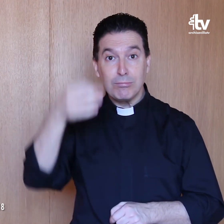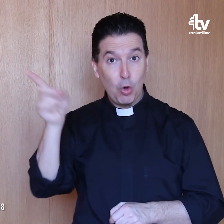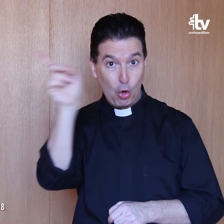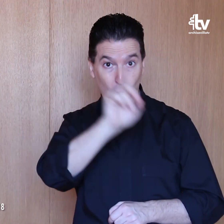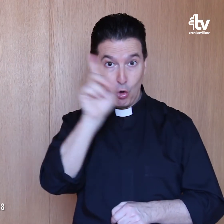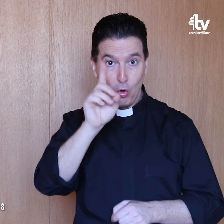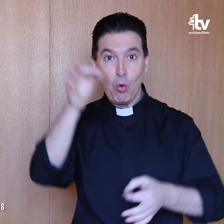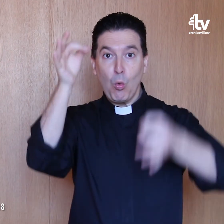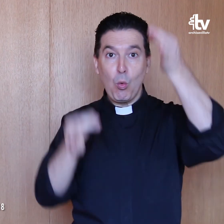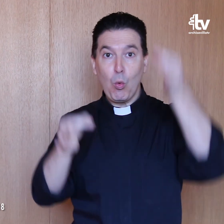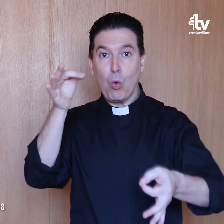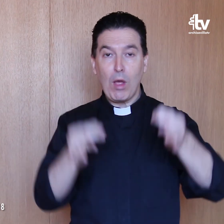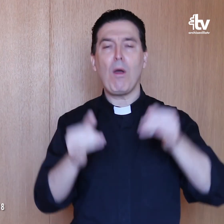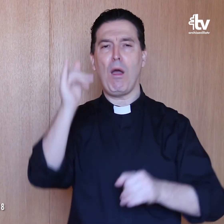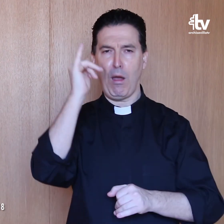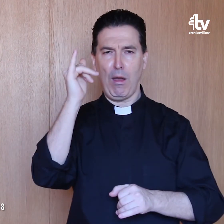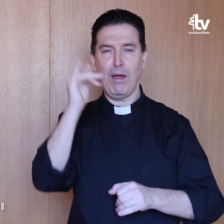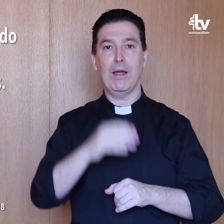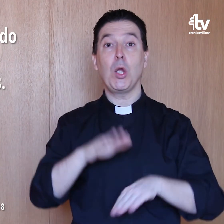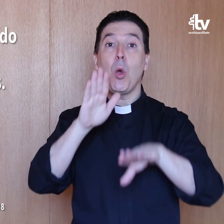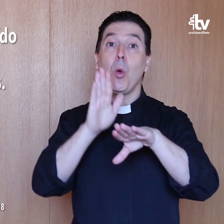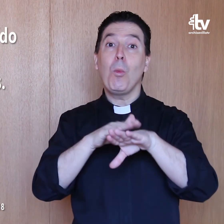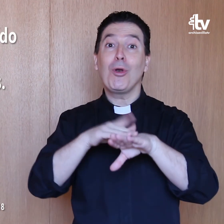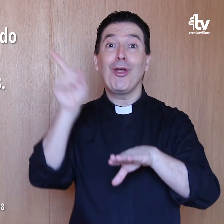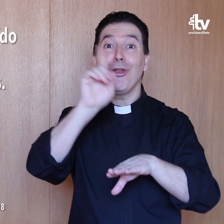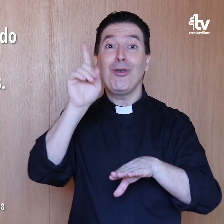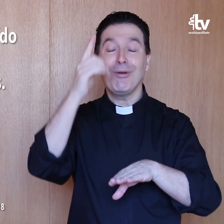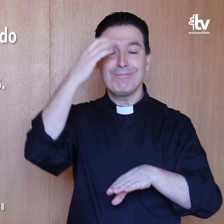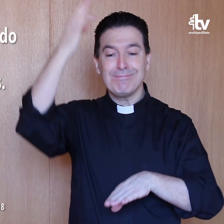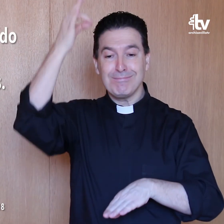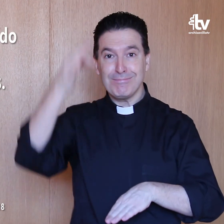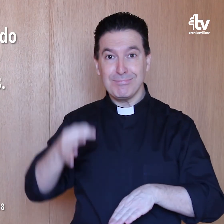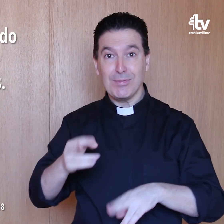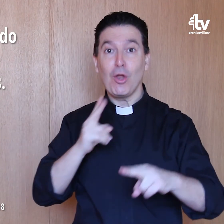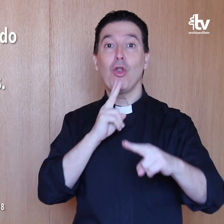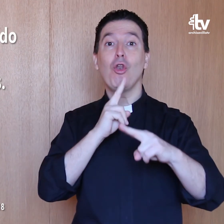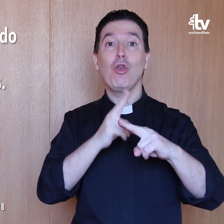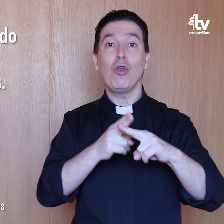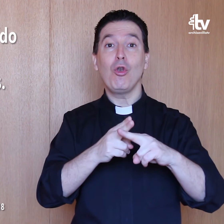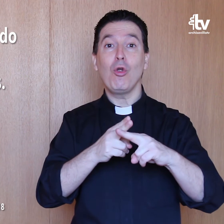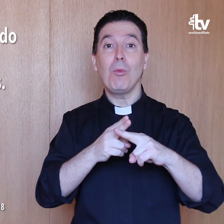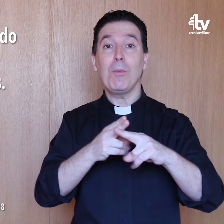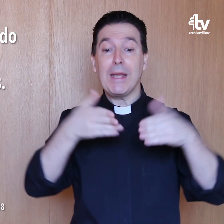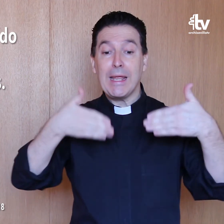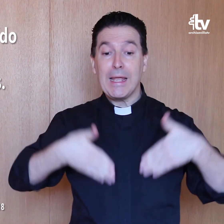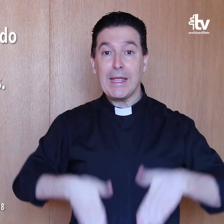ya está juzgado, porque no ha creído en el nombre del Unigénito de Dios.